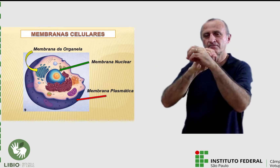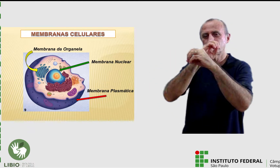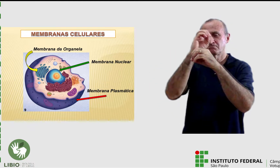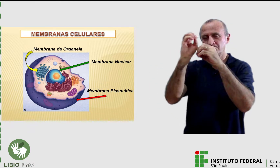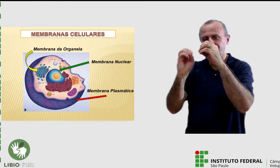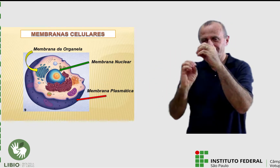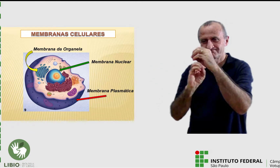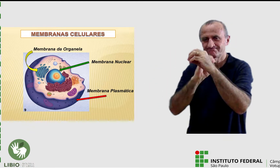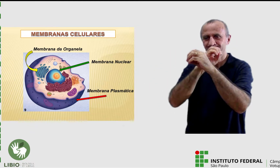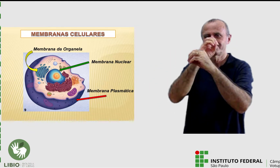organelas,